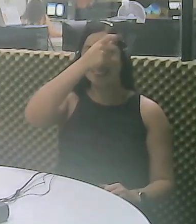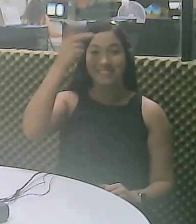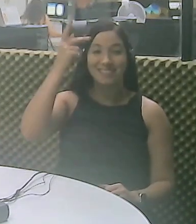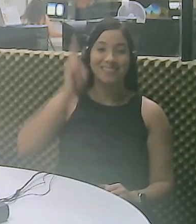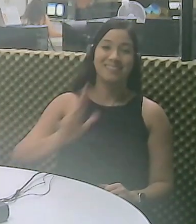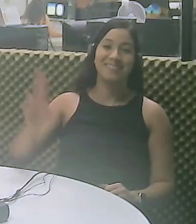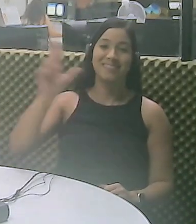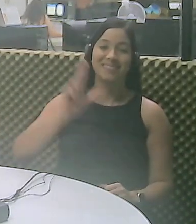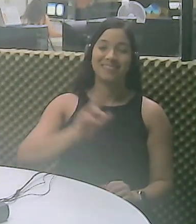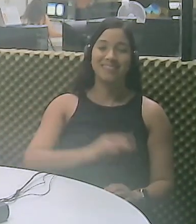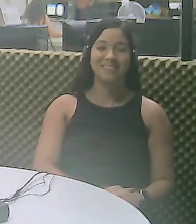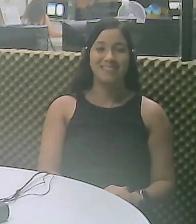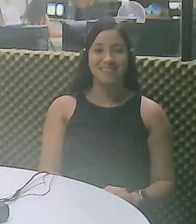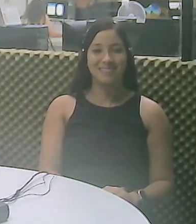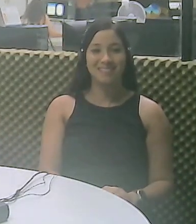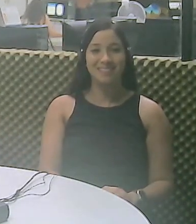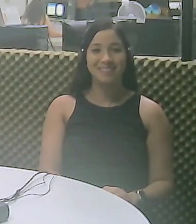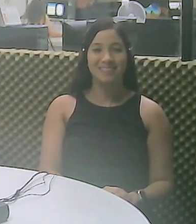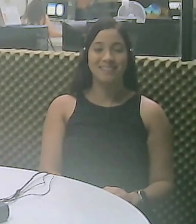Prefeitura de Uberlândia.